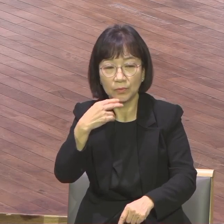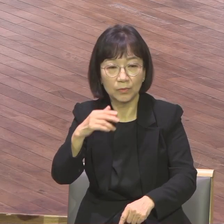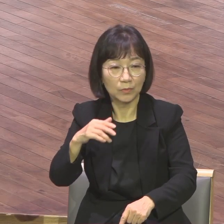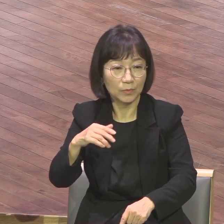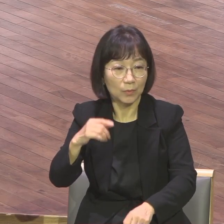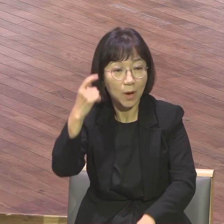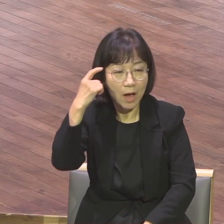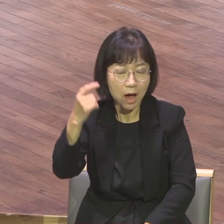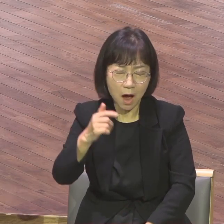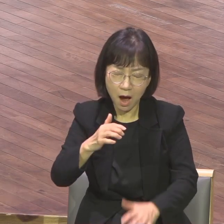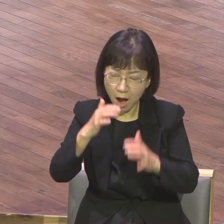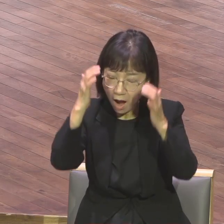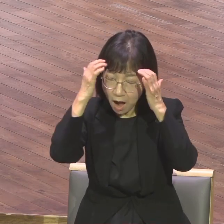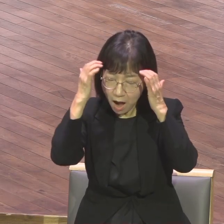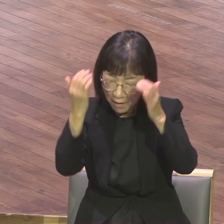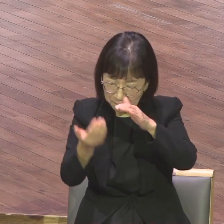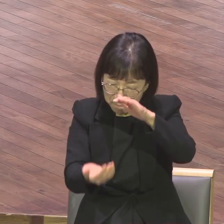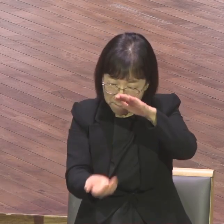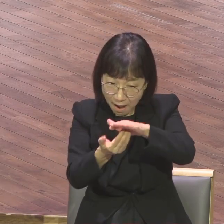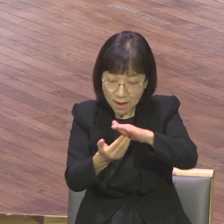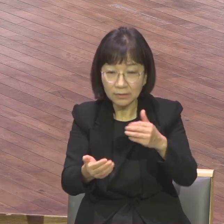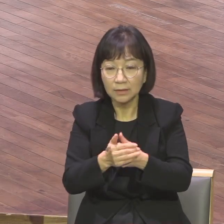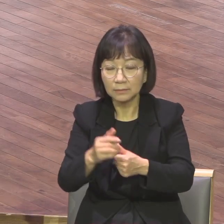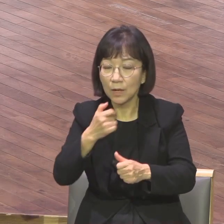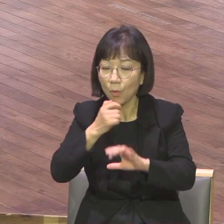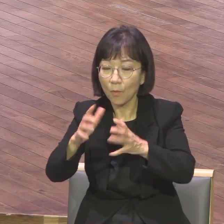그거는 너무너무 고통스럽기 때문에